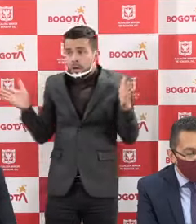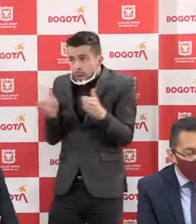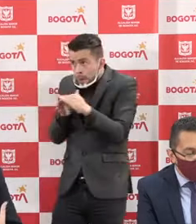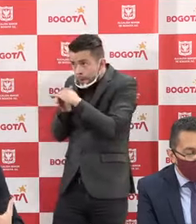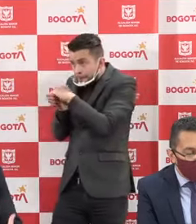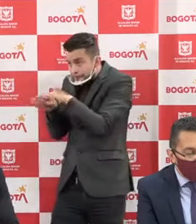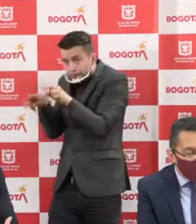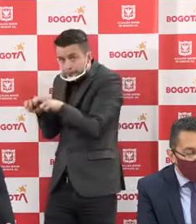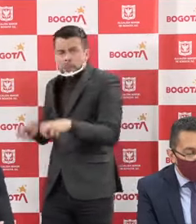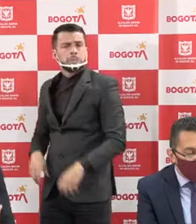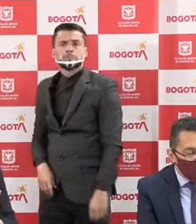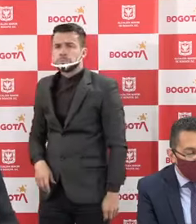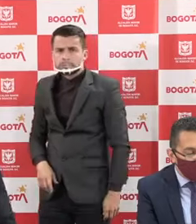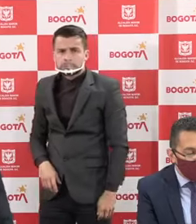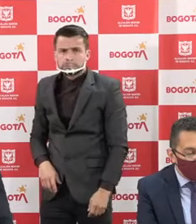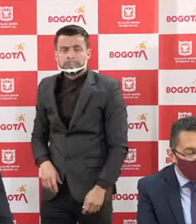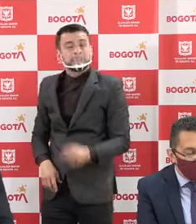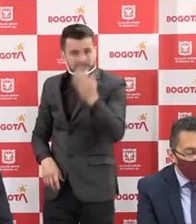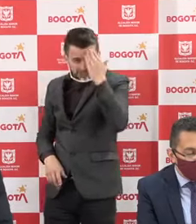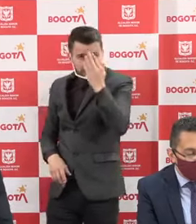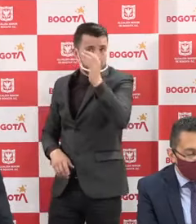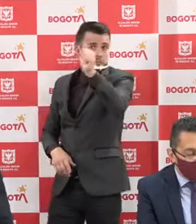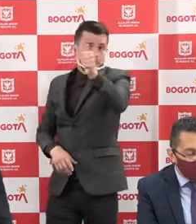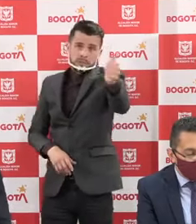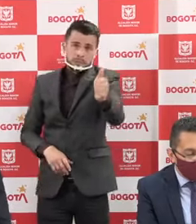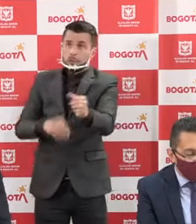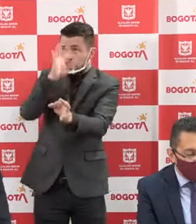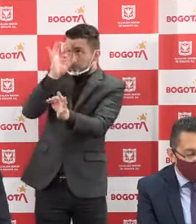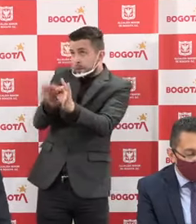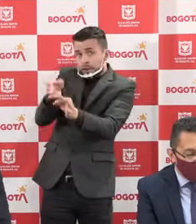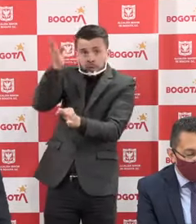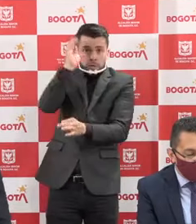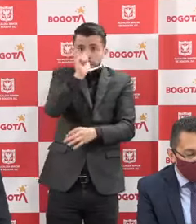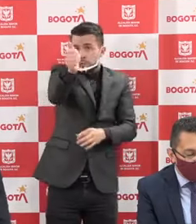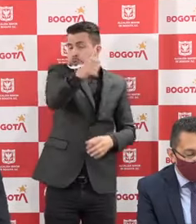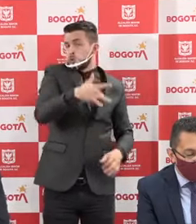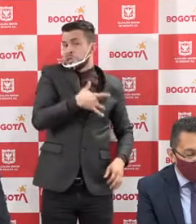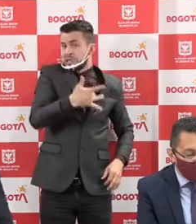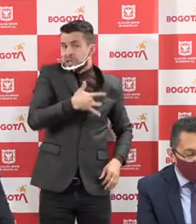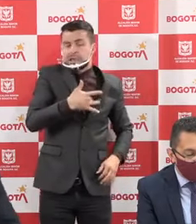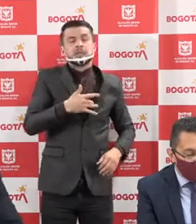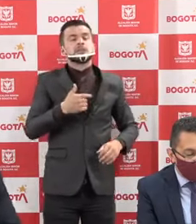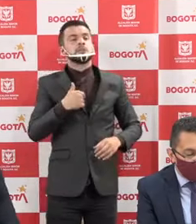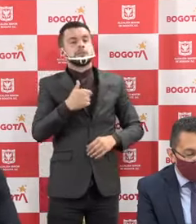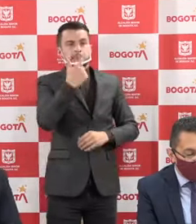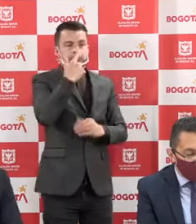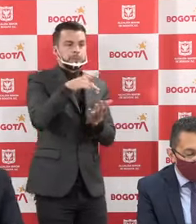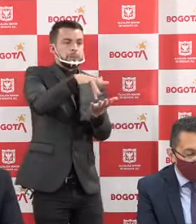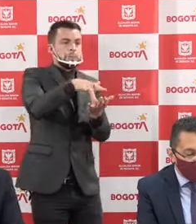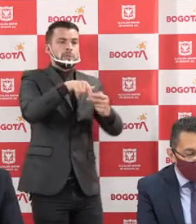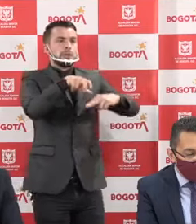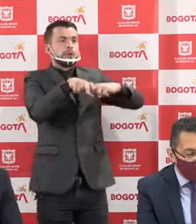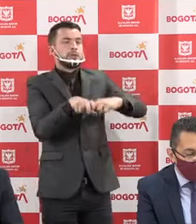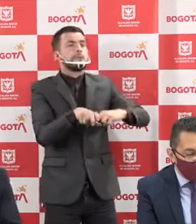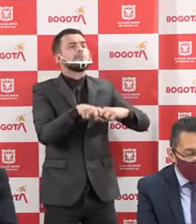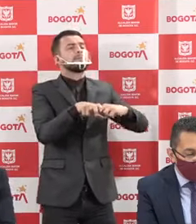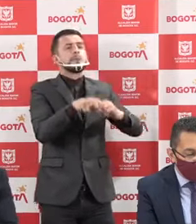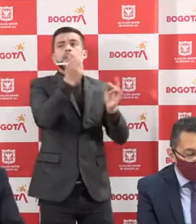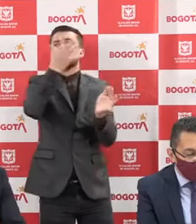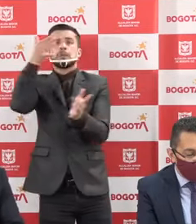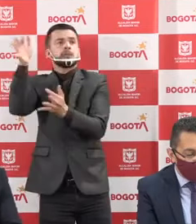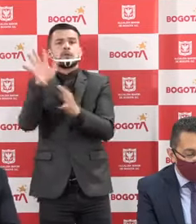quiera cada quien que sea su templo pueda ir al aire libre en el marco de una visita a un espacio de donde